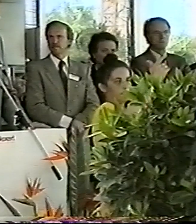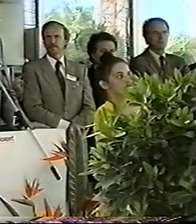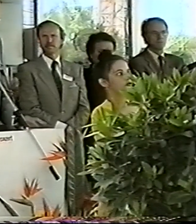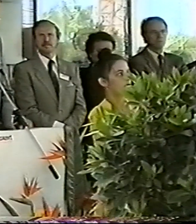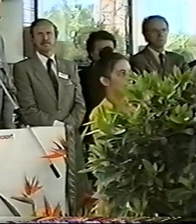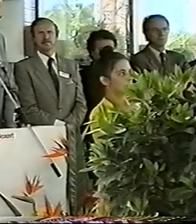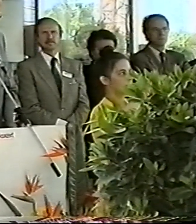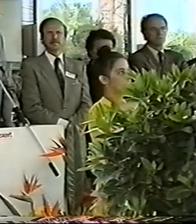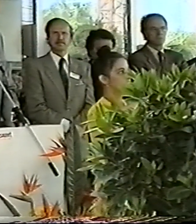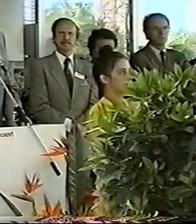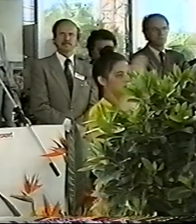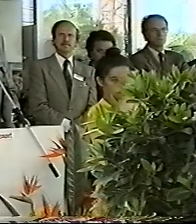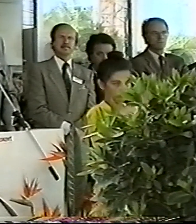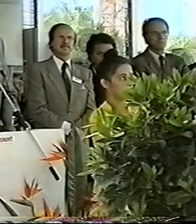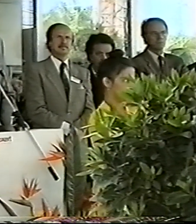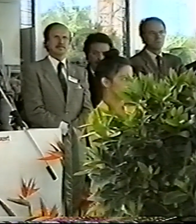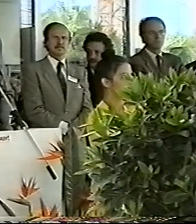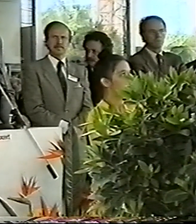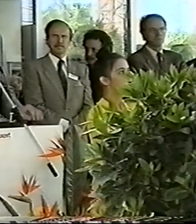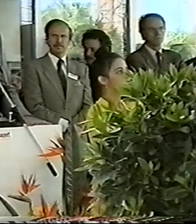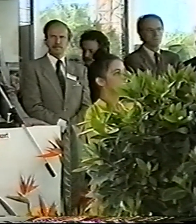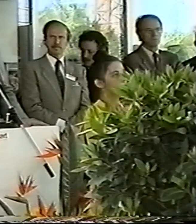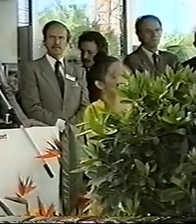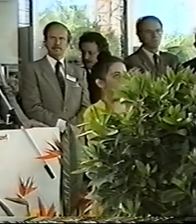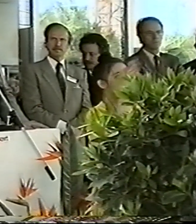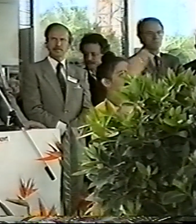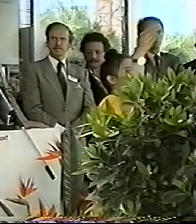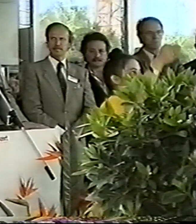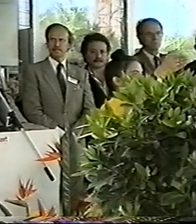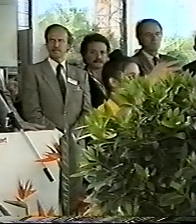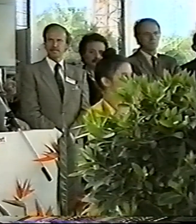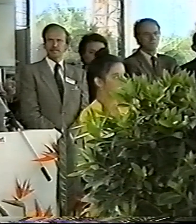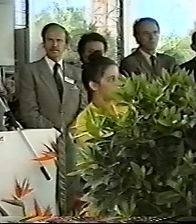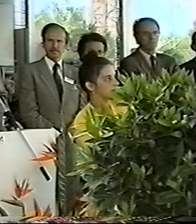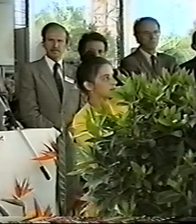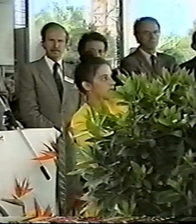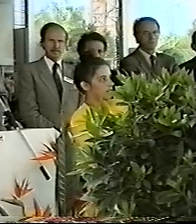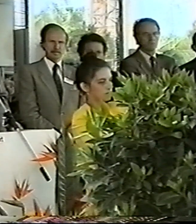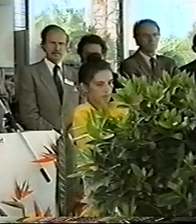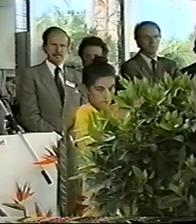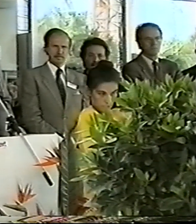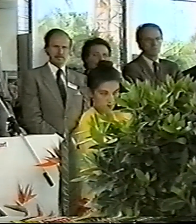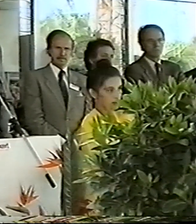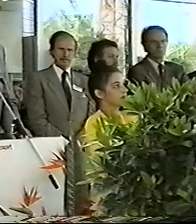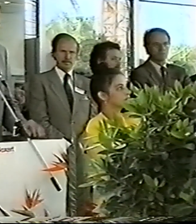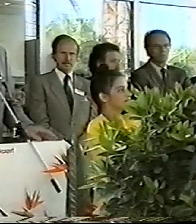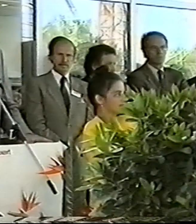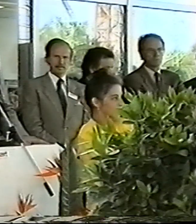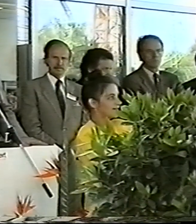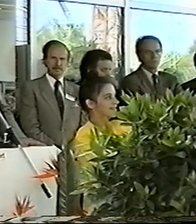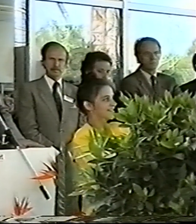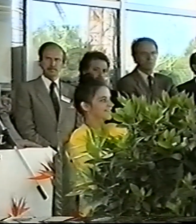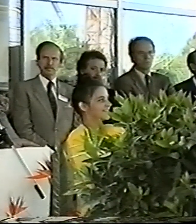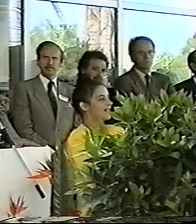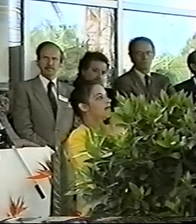un tel centre. C'est miser sur l'avenir que de se lancer dans une telle entreprise. Il s'agit